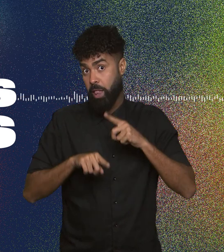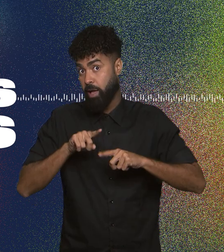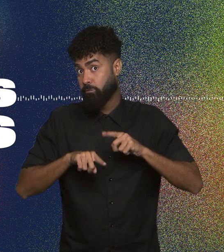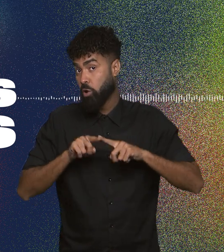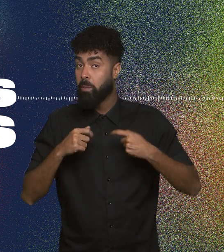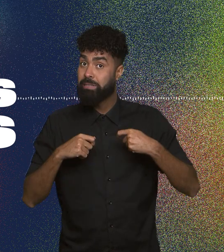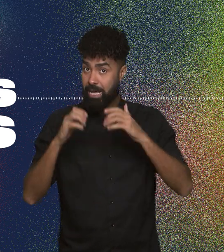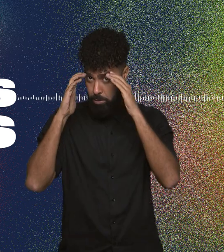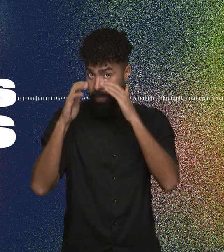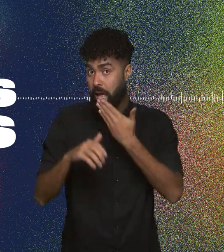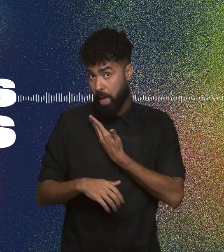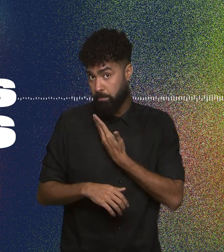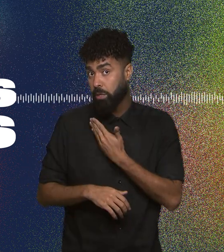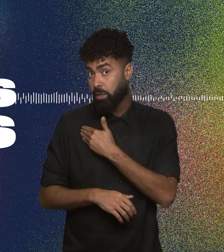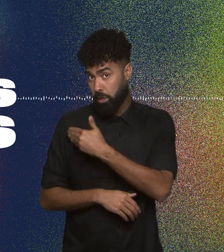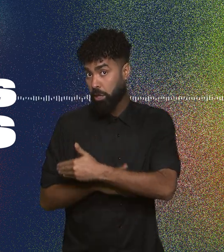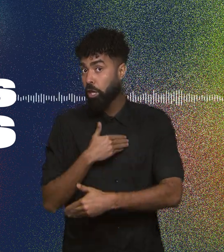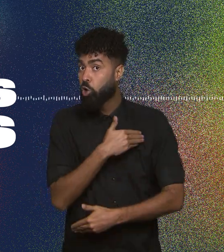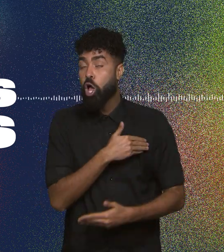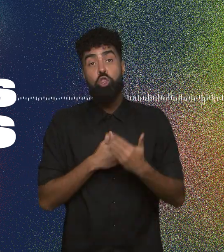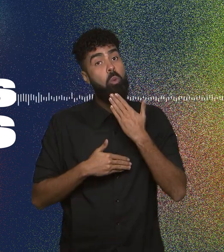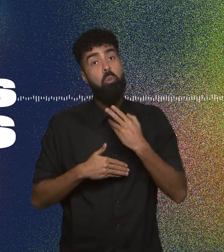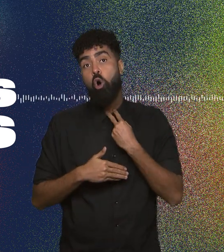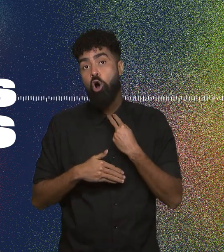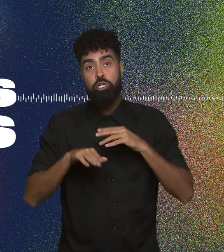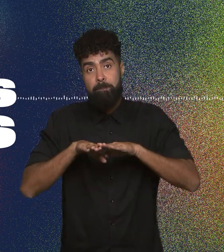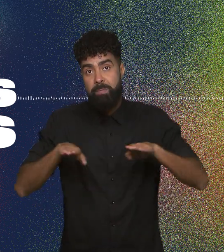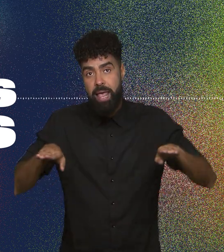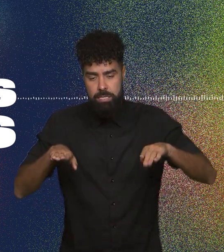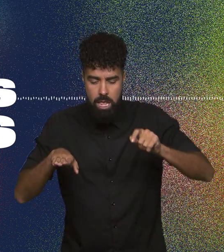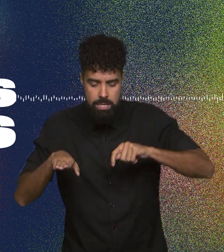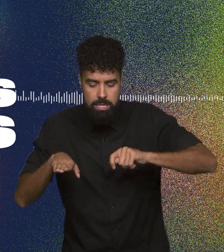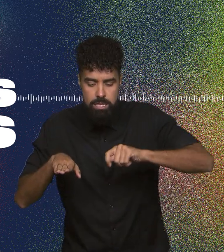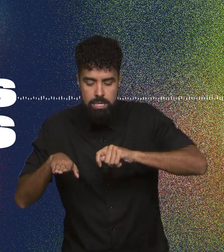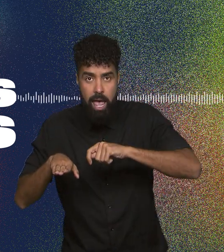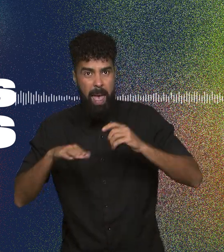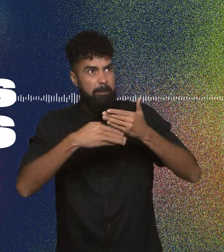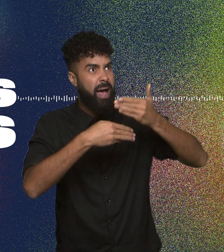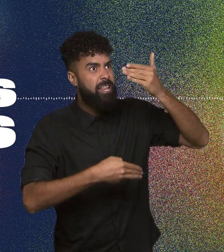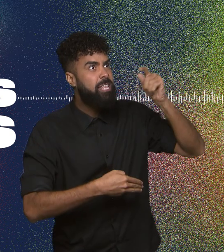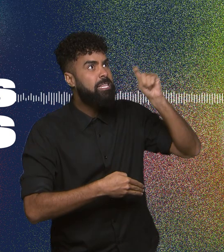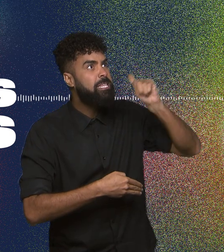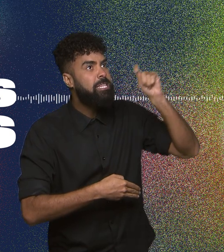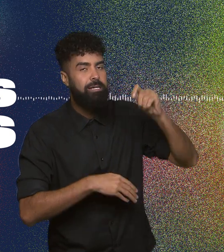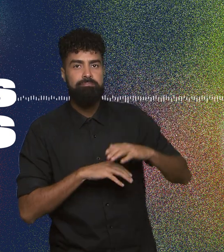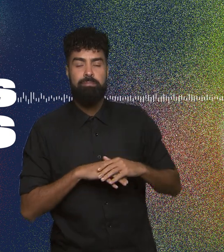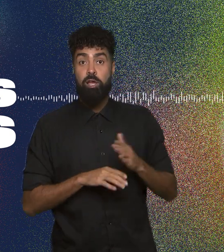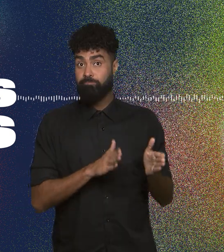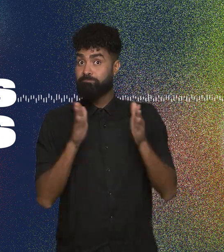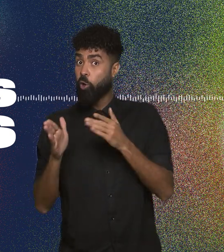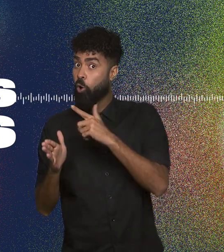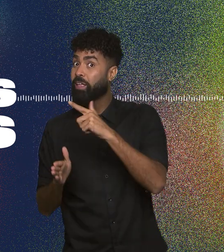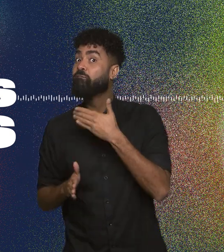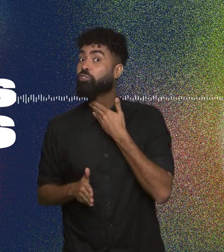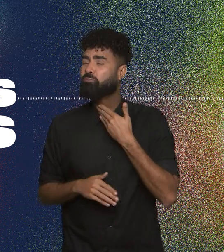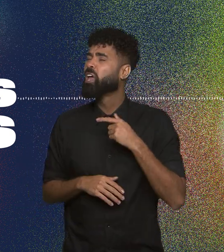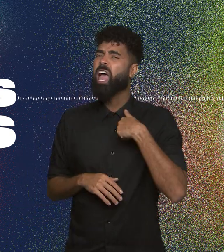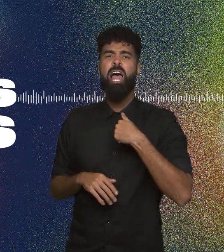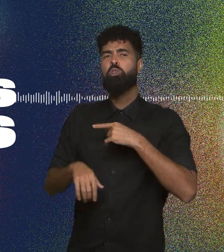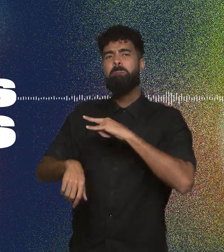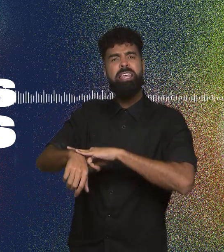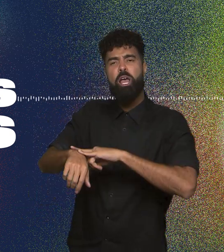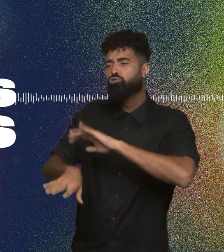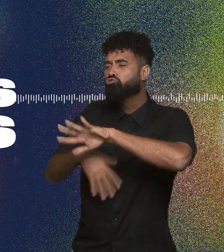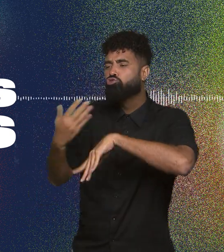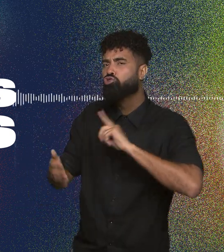os amiguinhos, não pode rabiscar a mesa, não pode rabiscar a parede. Não sujar banheiro, não ficar fazendo xixi no chão,